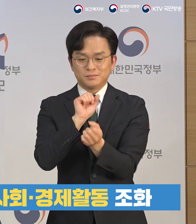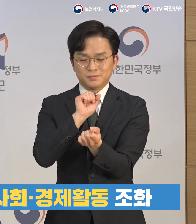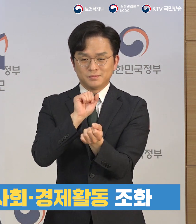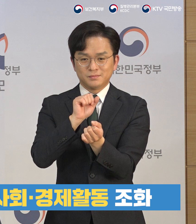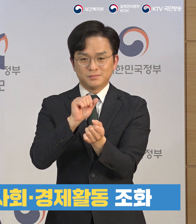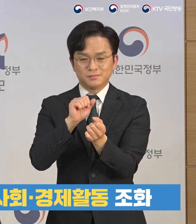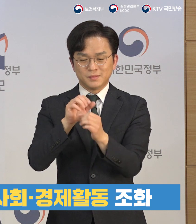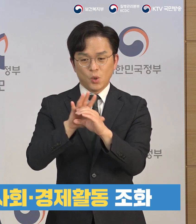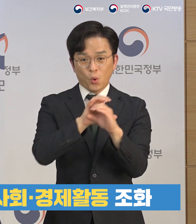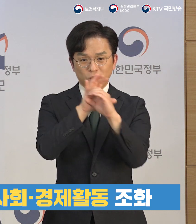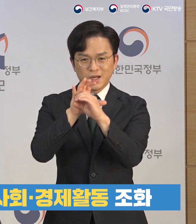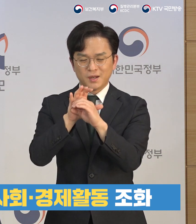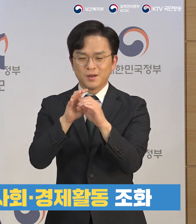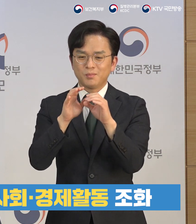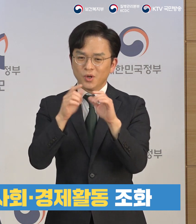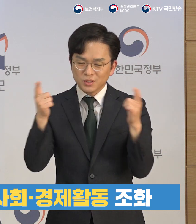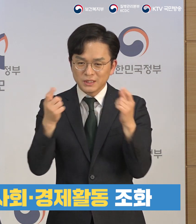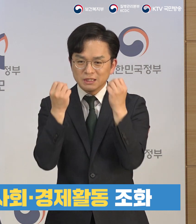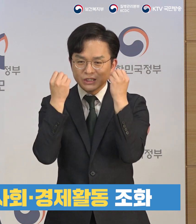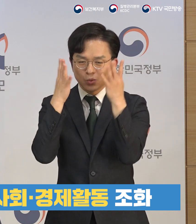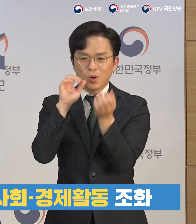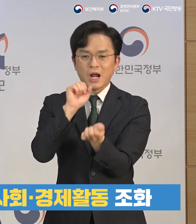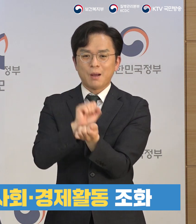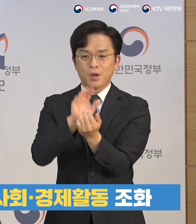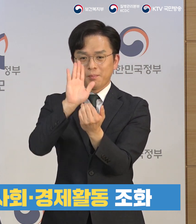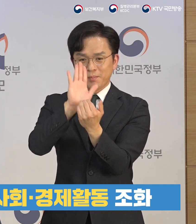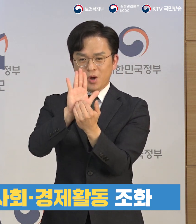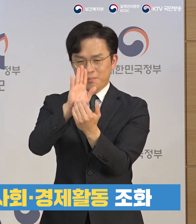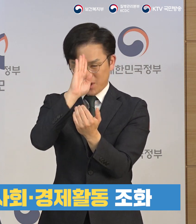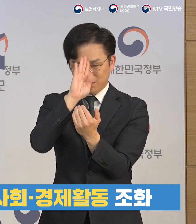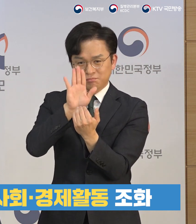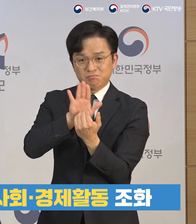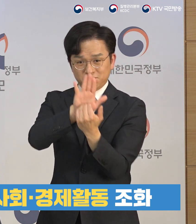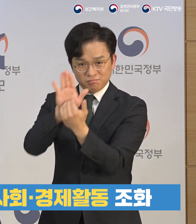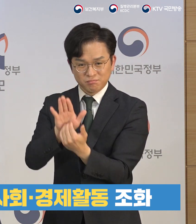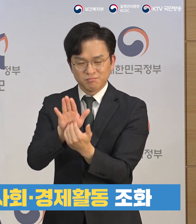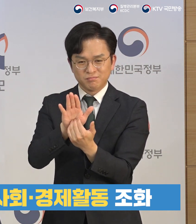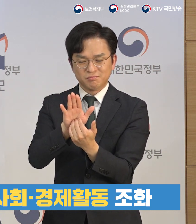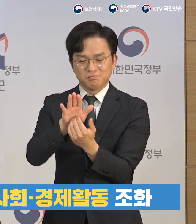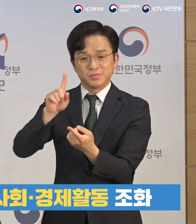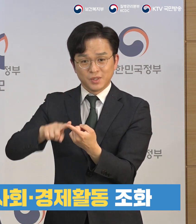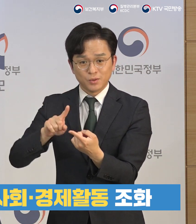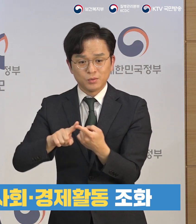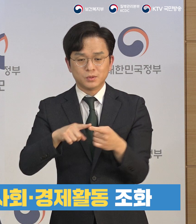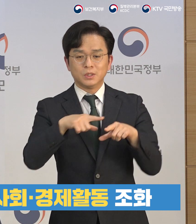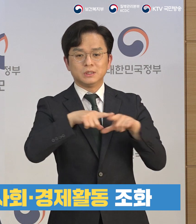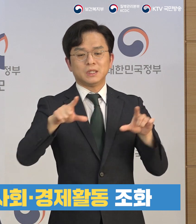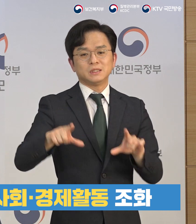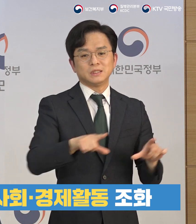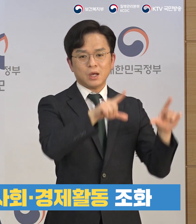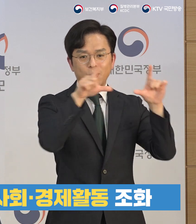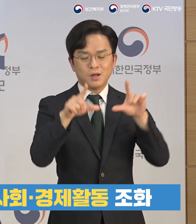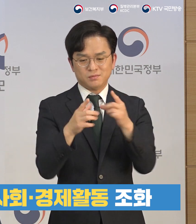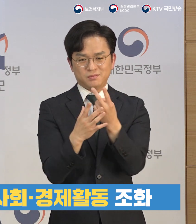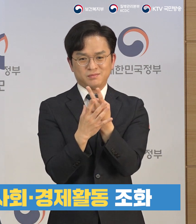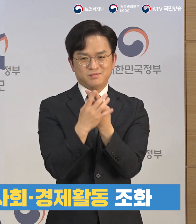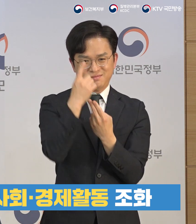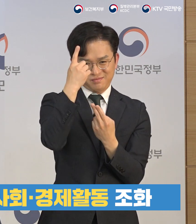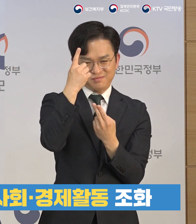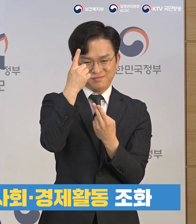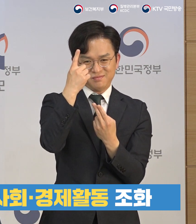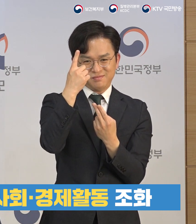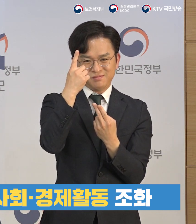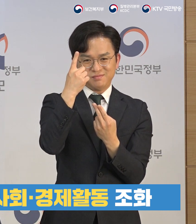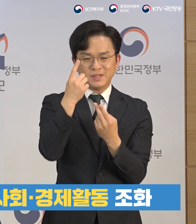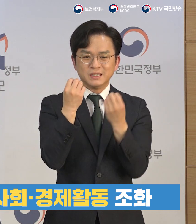확산을 차단하고 박력을 지속하면서 도 이상 생활과 사회적 경제적 활동을 영예 할 수